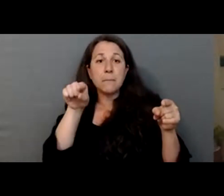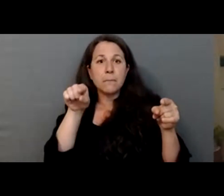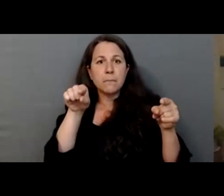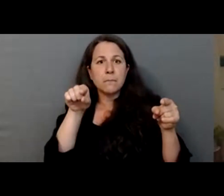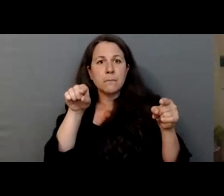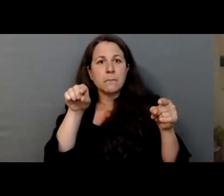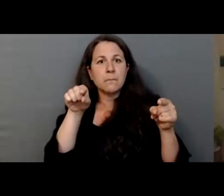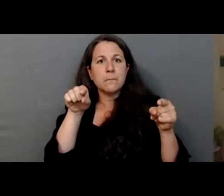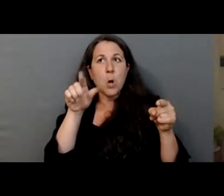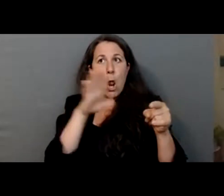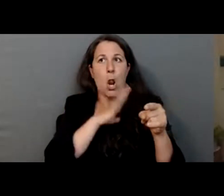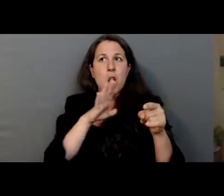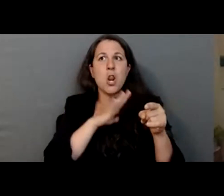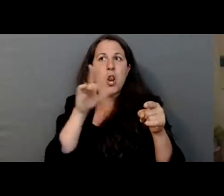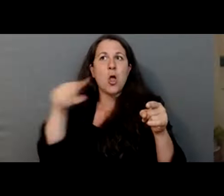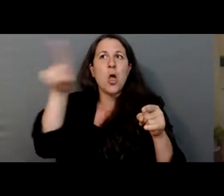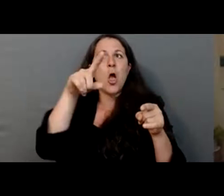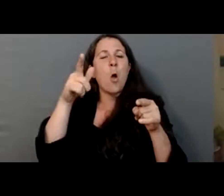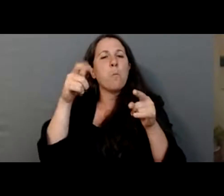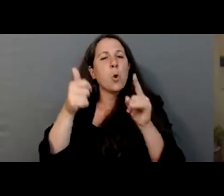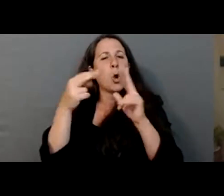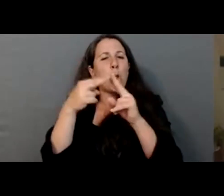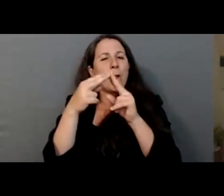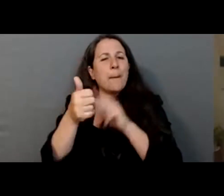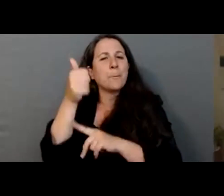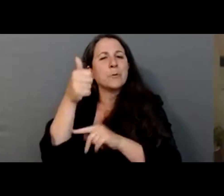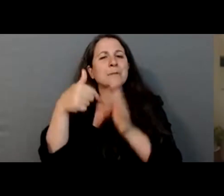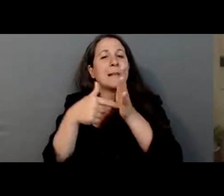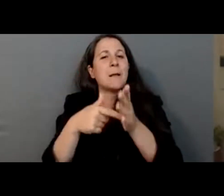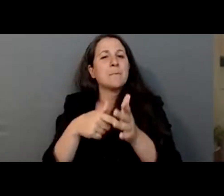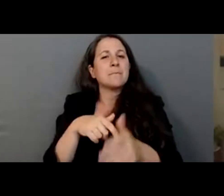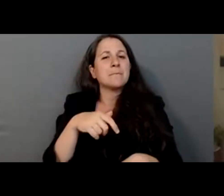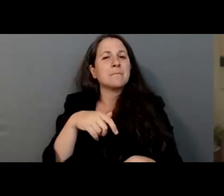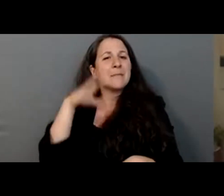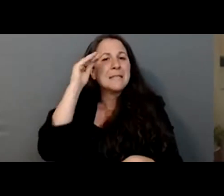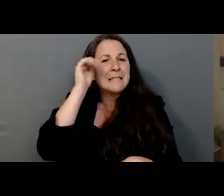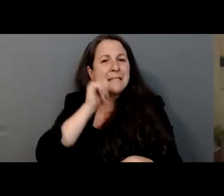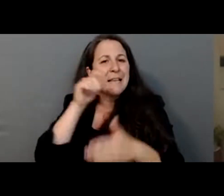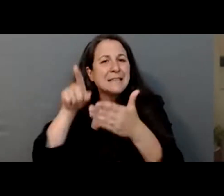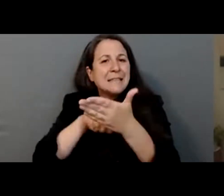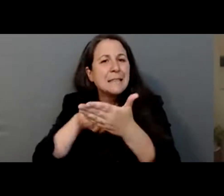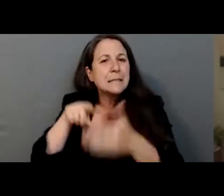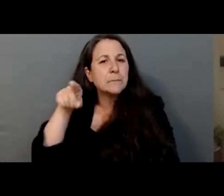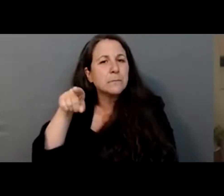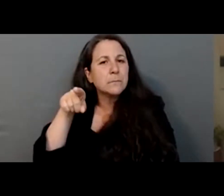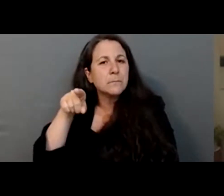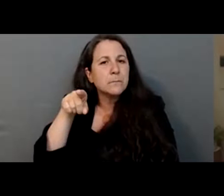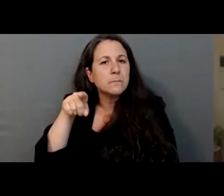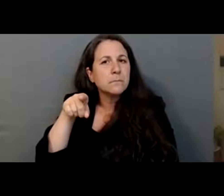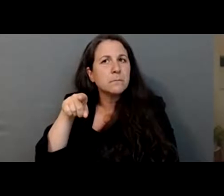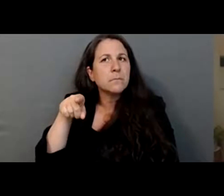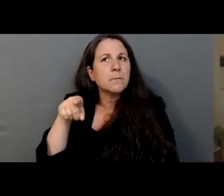ça fait plus longtemps qu'on a certains mots pour identifier des choses comme le sexisme. Est-ce que d'avoir un terme comme le sexisme a permis aux